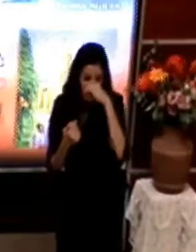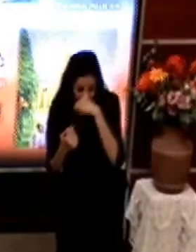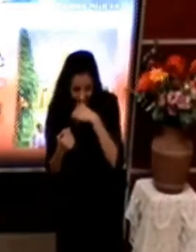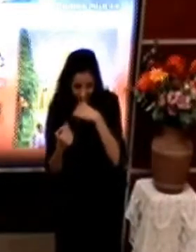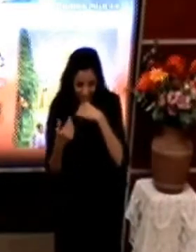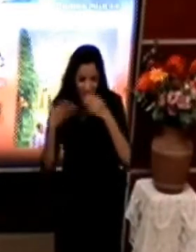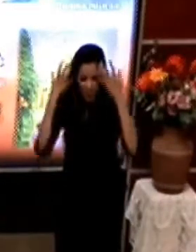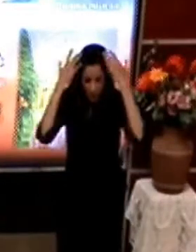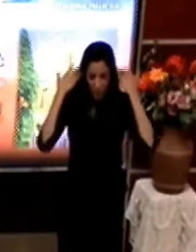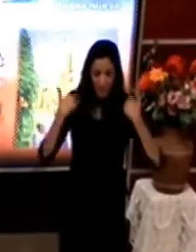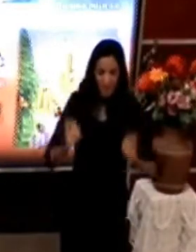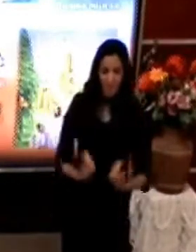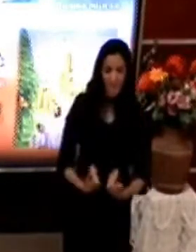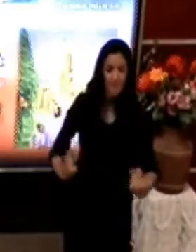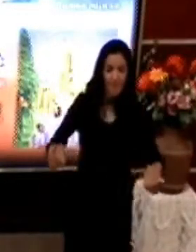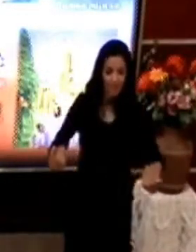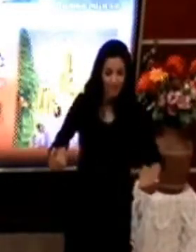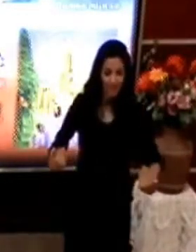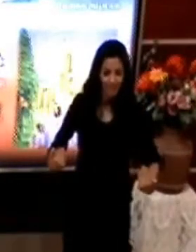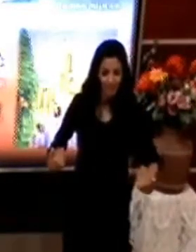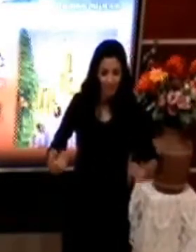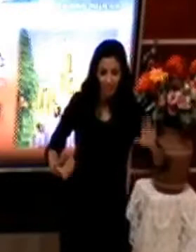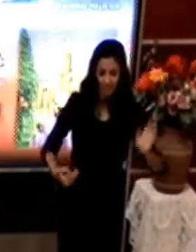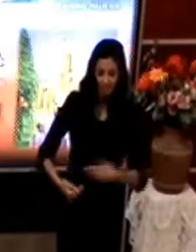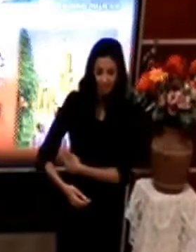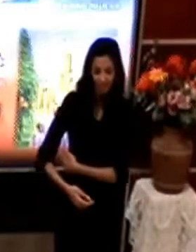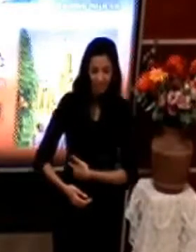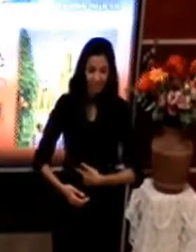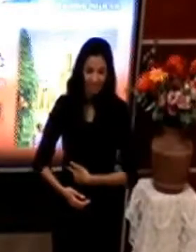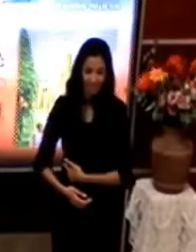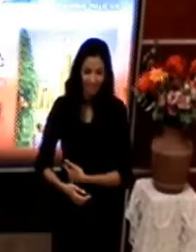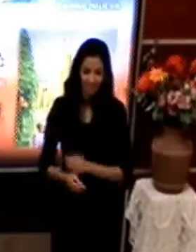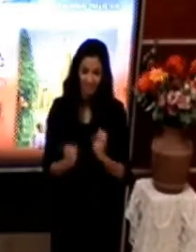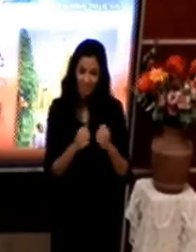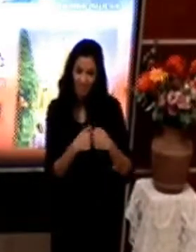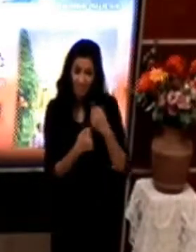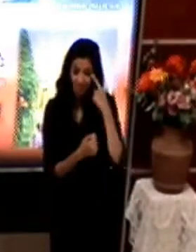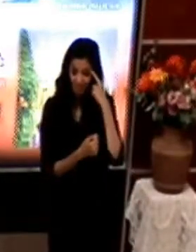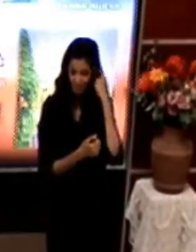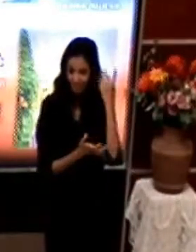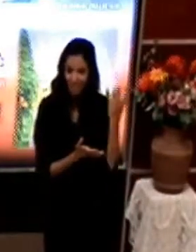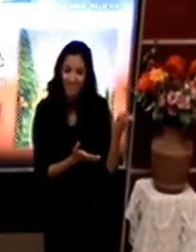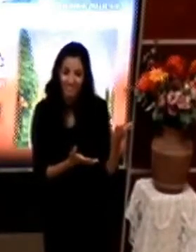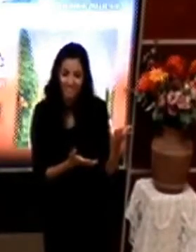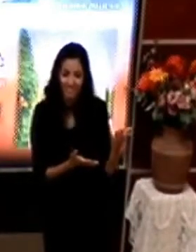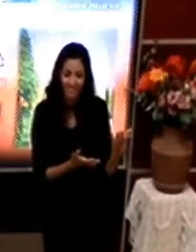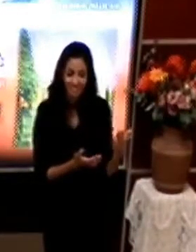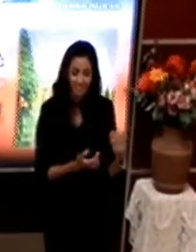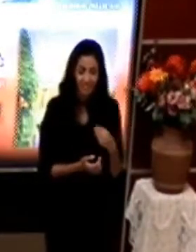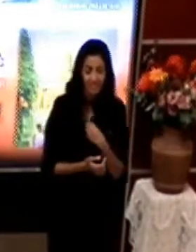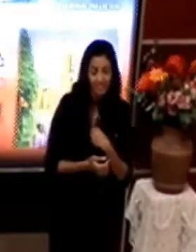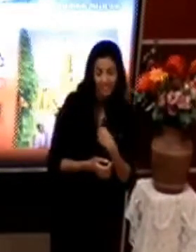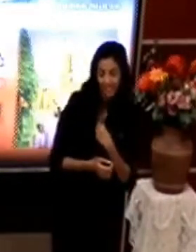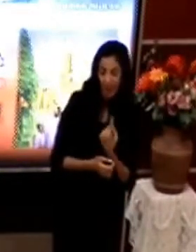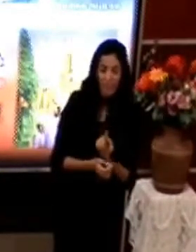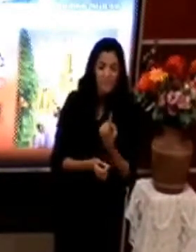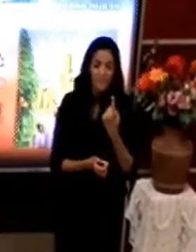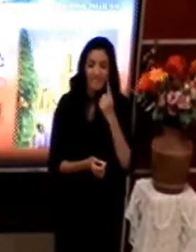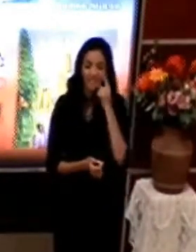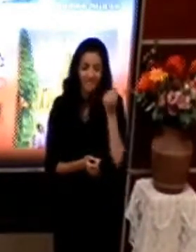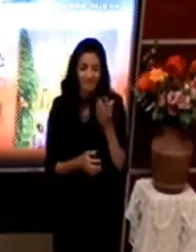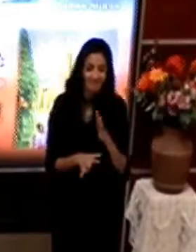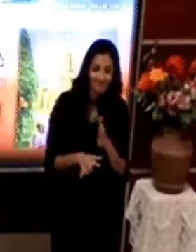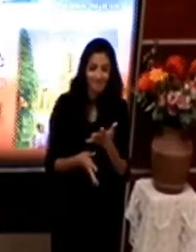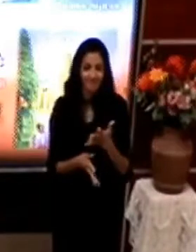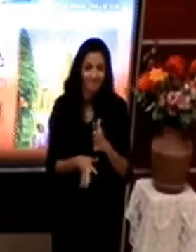negro, algo le faltó sacar de acá, decían, ¿viste? Entonces, no fue muy linda la experiencia el primer día.